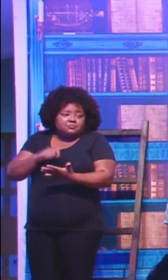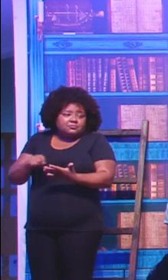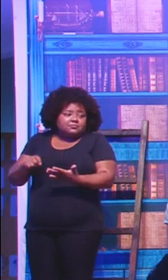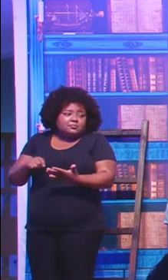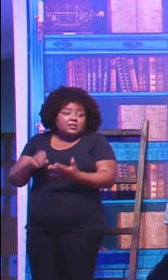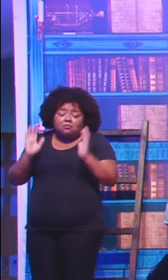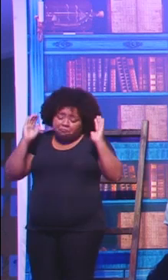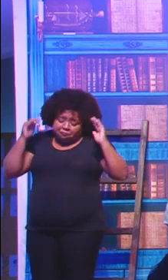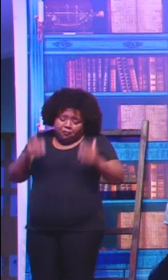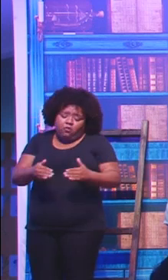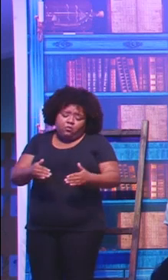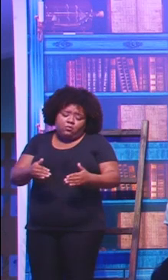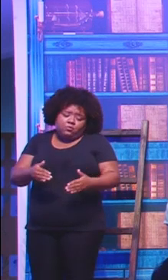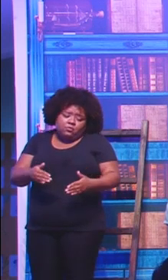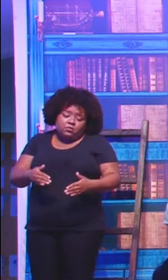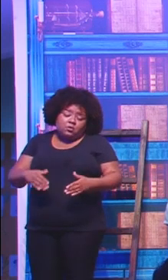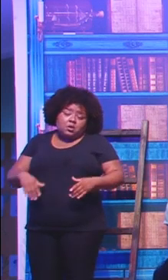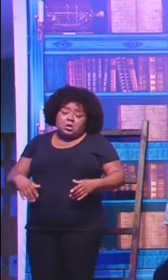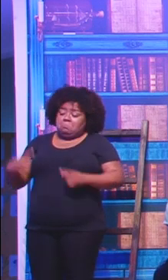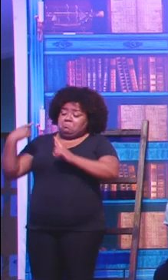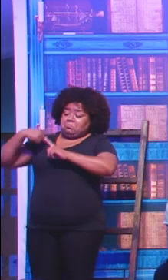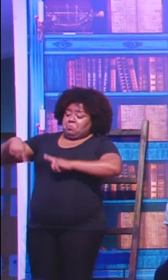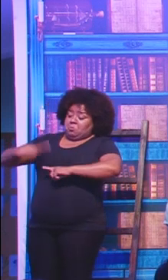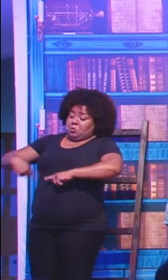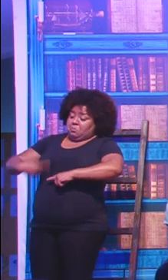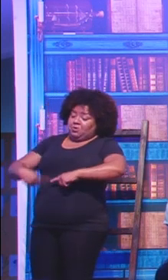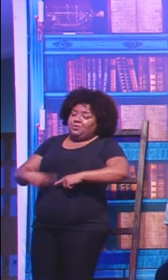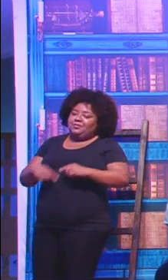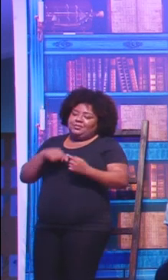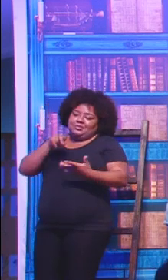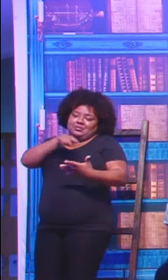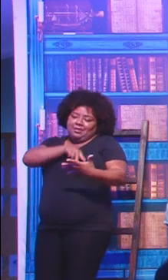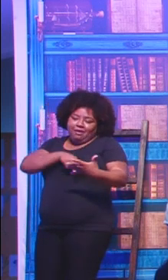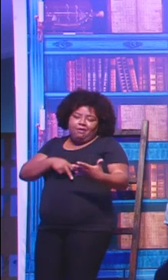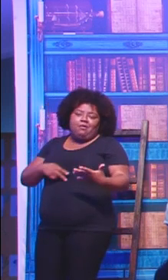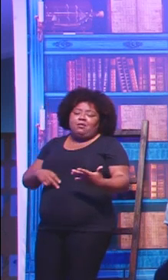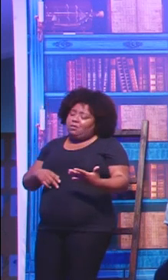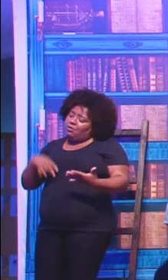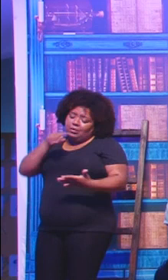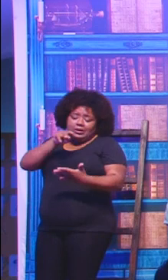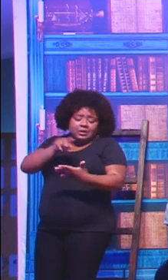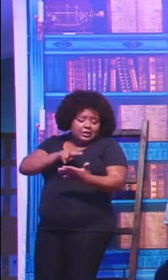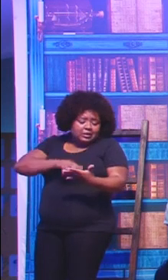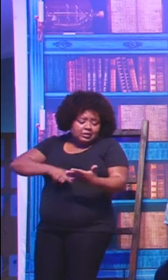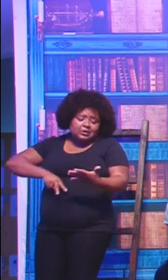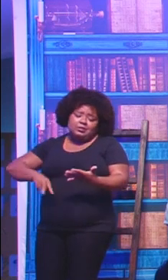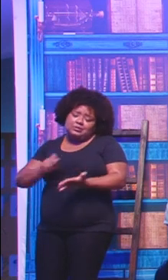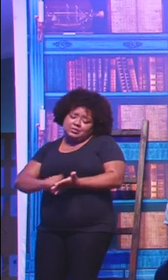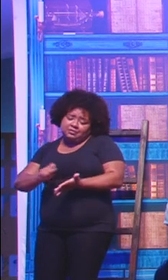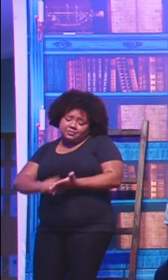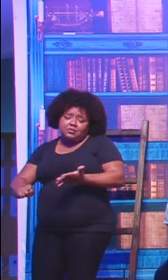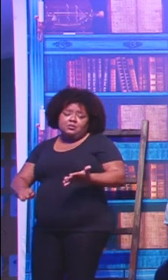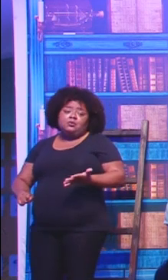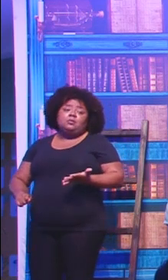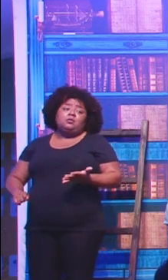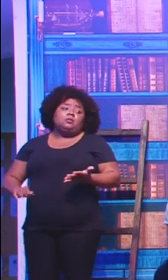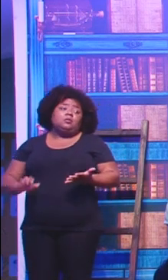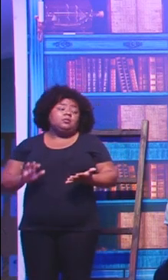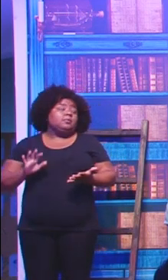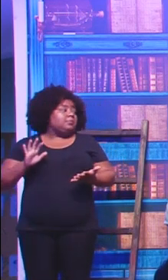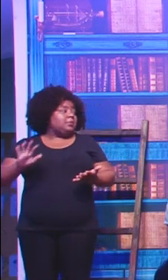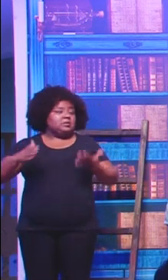fazendo aquilo. Então, não me proibiram de ler. Né? Continuei lendo, continuei escrevendo. Só tinha mais cuidado para não